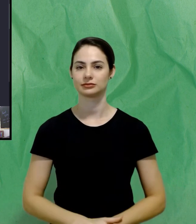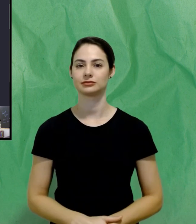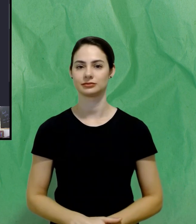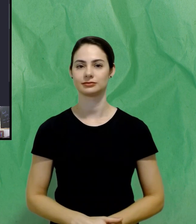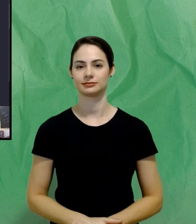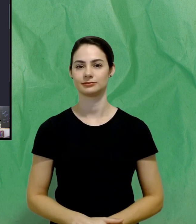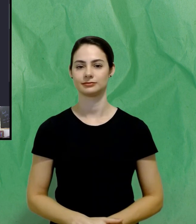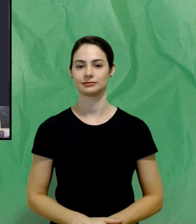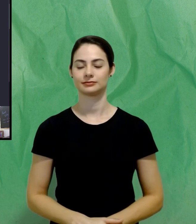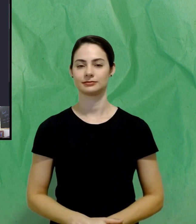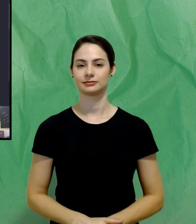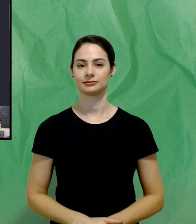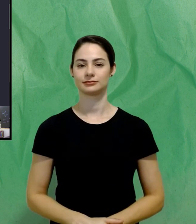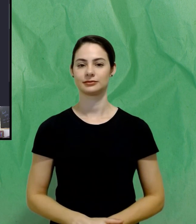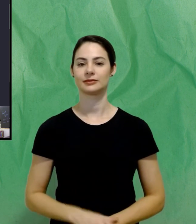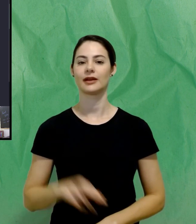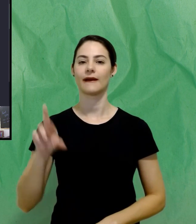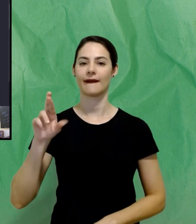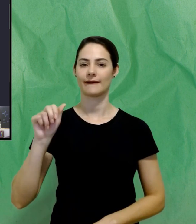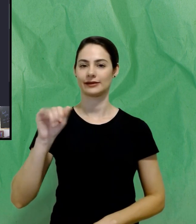Aqui o arquivo está nessa raiz,